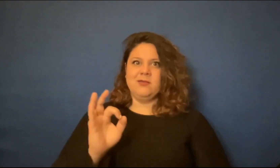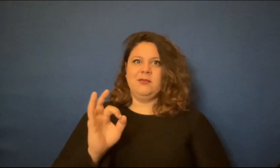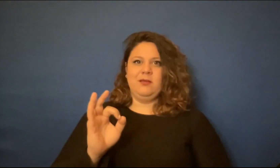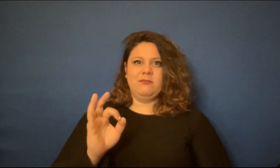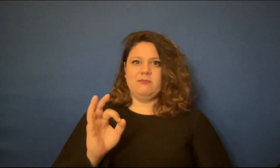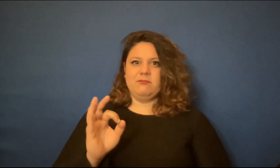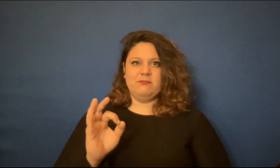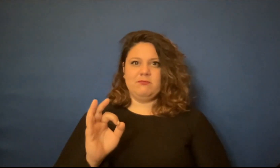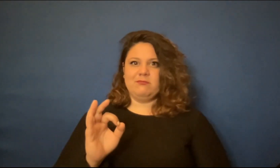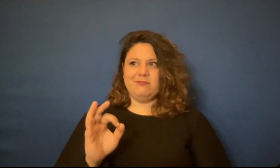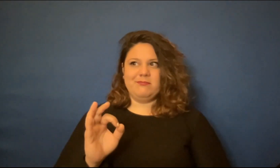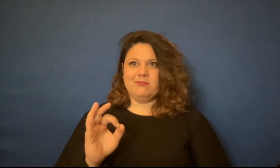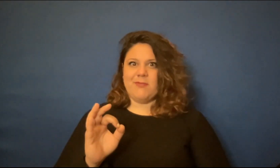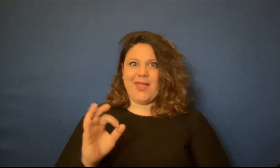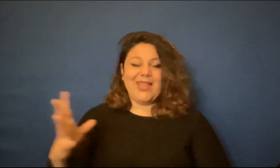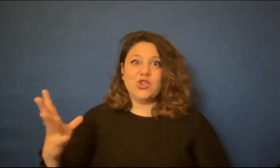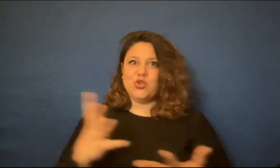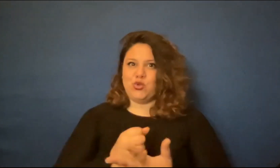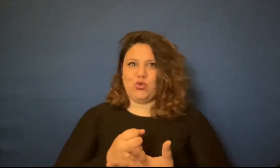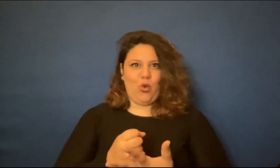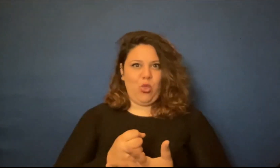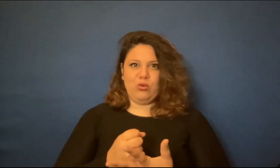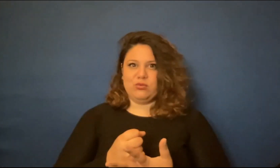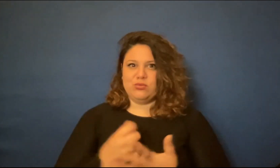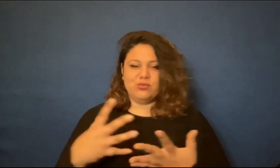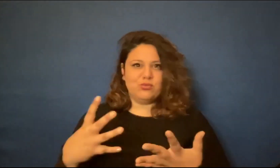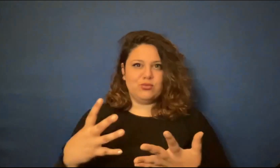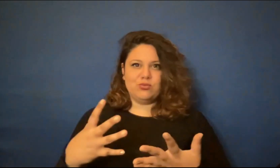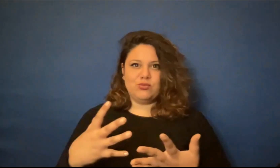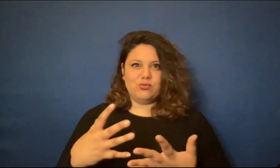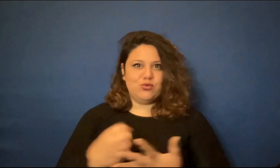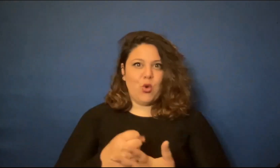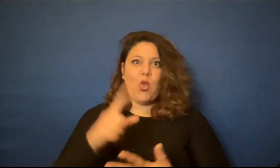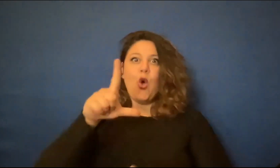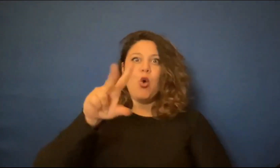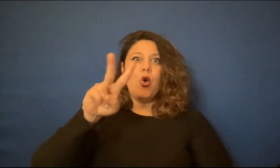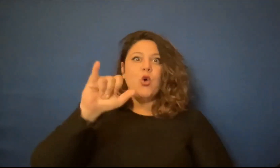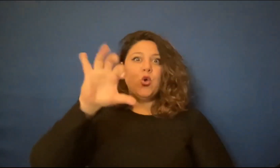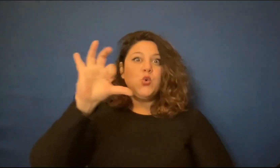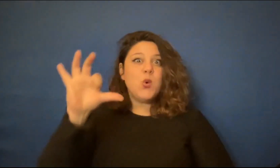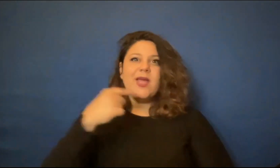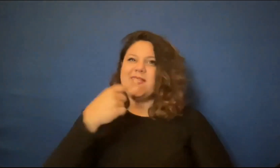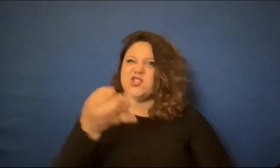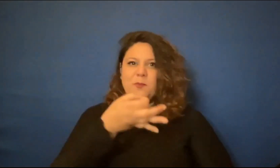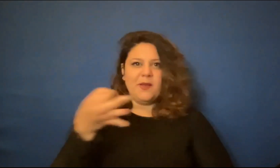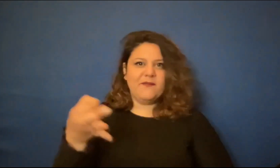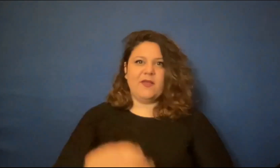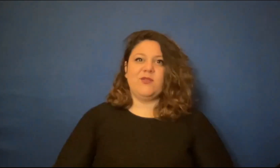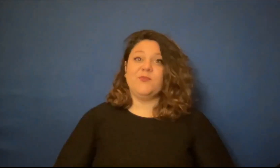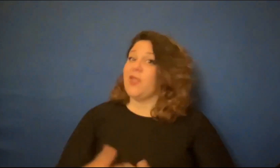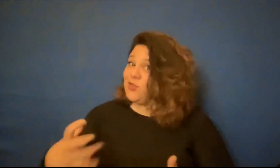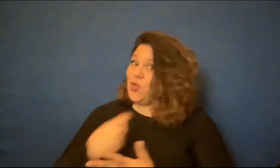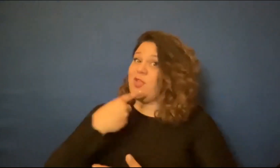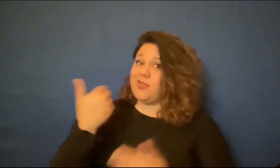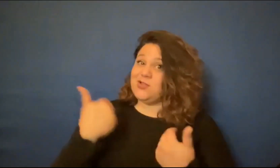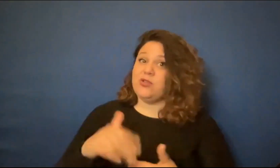Es que es todo, no tengo palabras, es que todo lo ha dicho Luis. Todo lo han dicho ellos, ¿no?